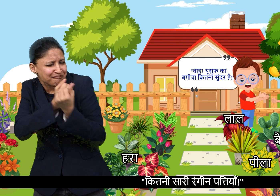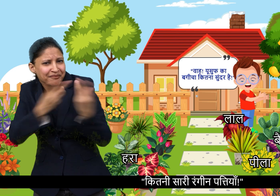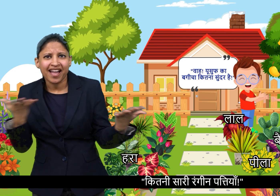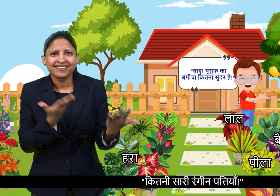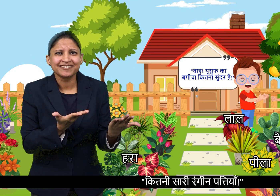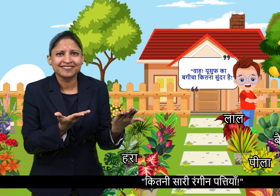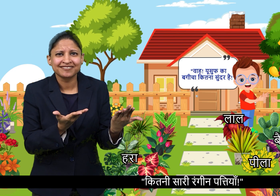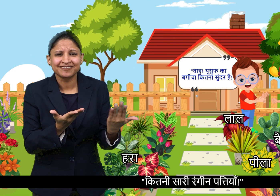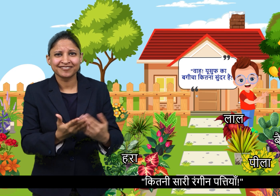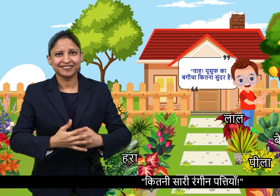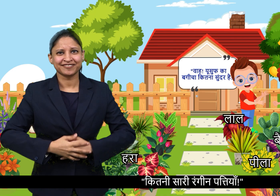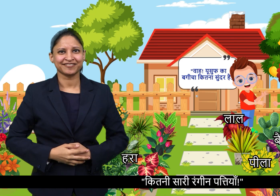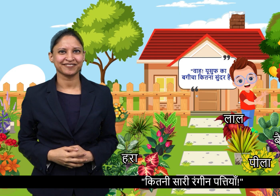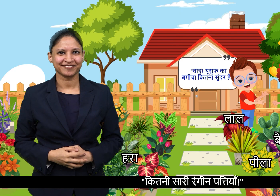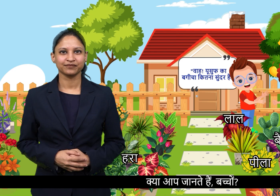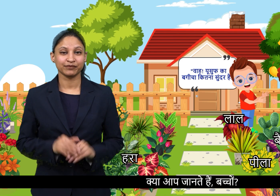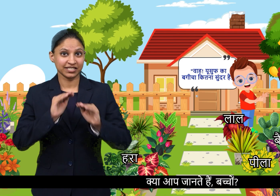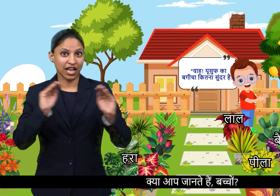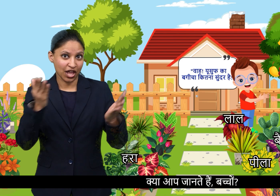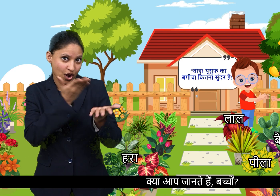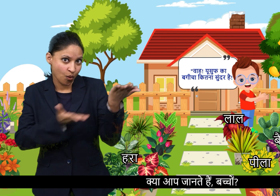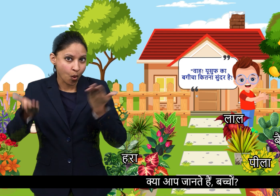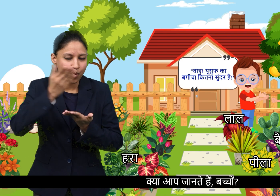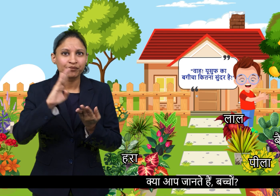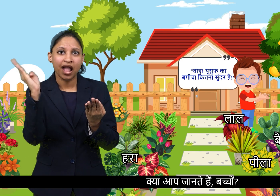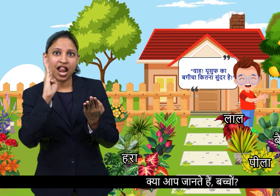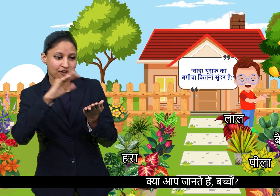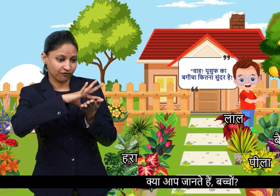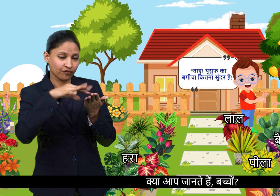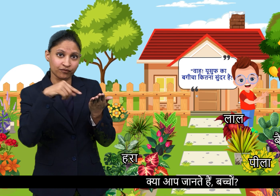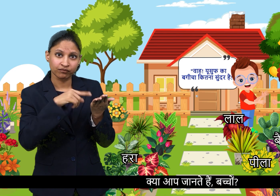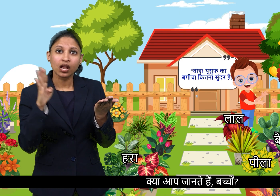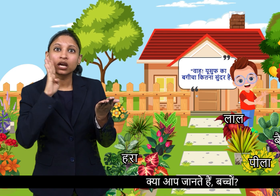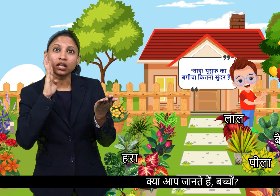कितनी सारी रंगीन पत्तियां। क्या आप जानते हैं बच्चों,